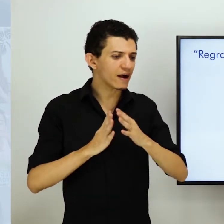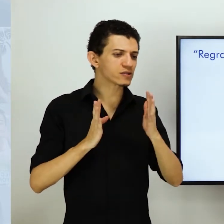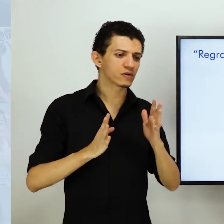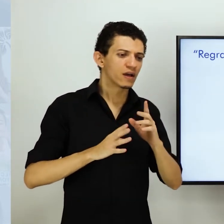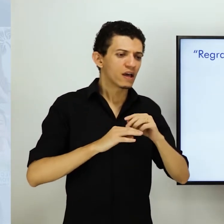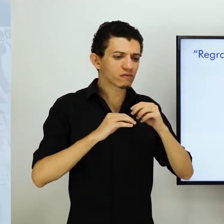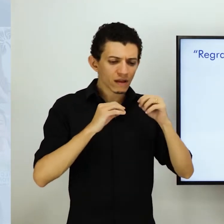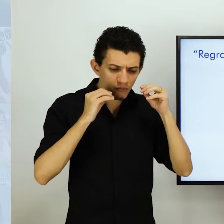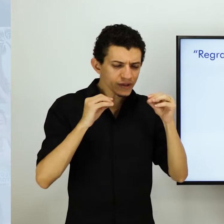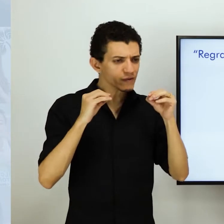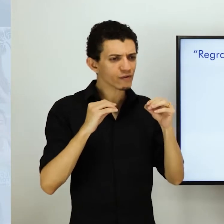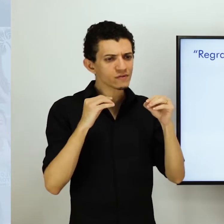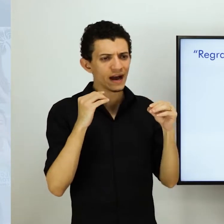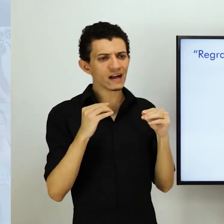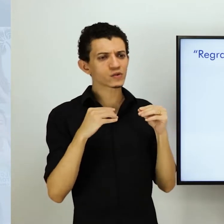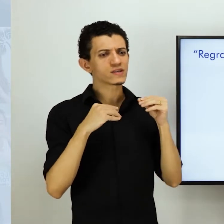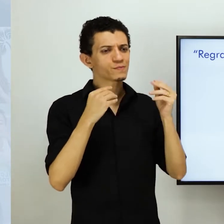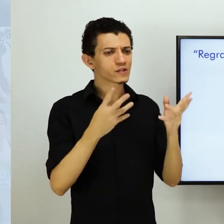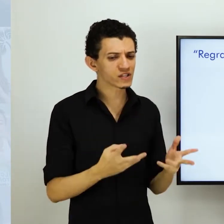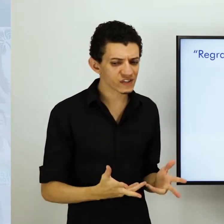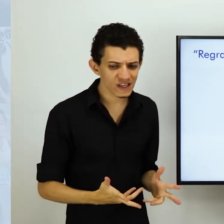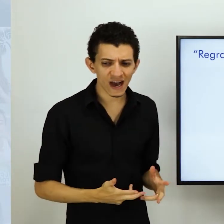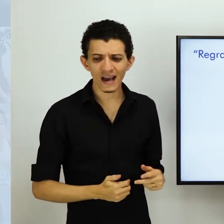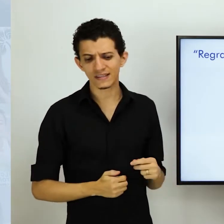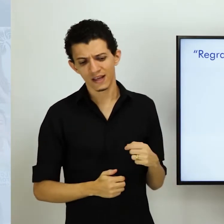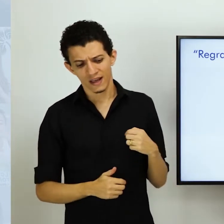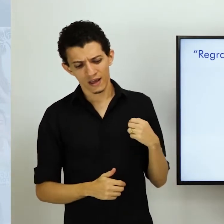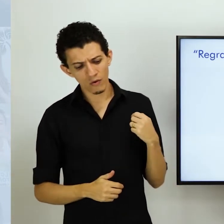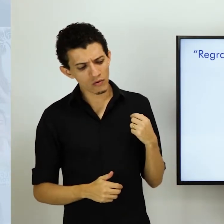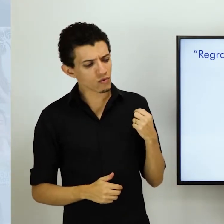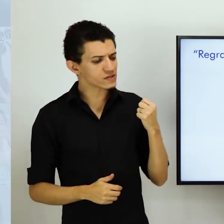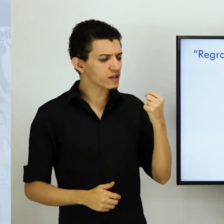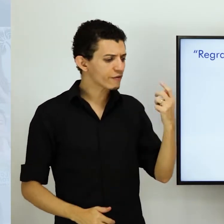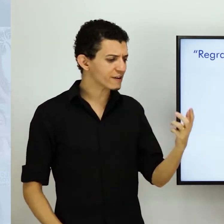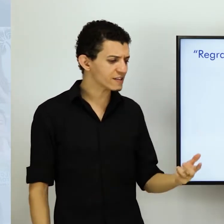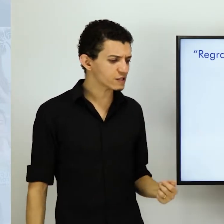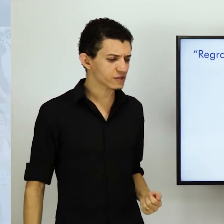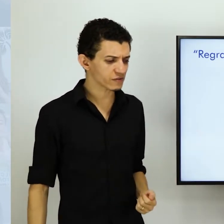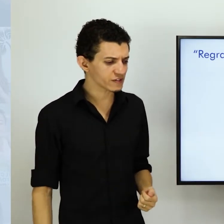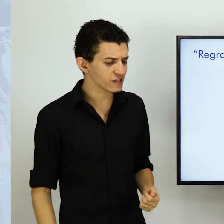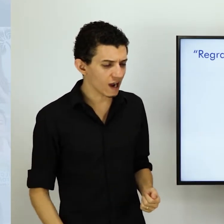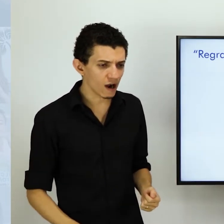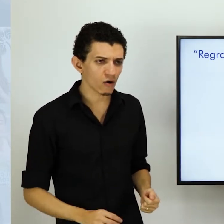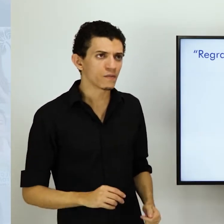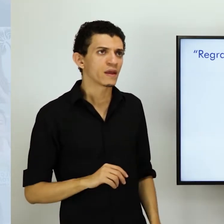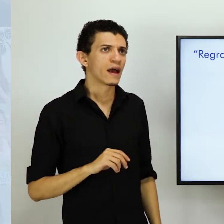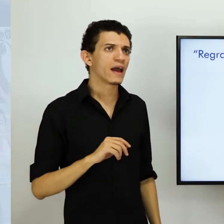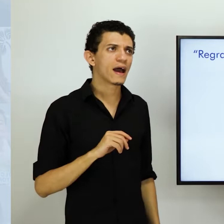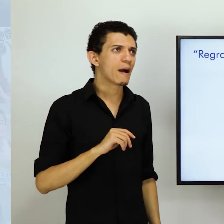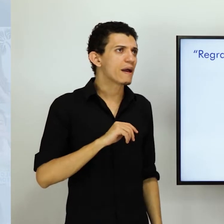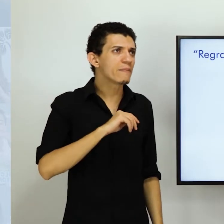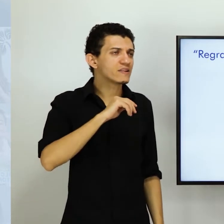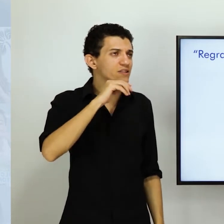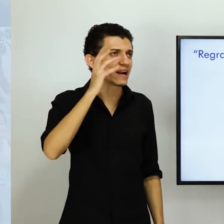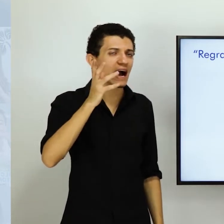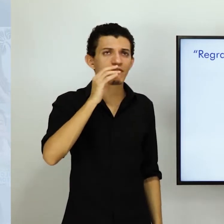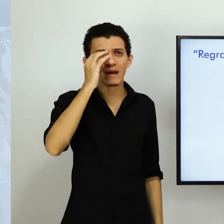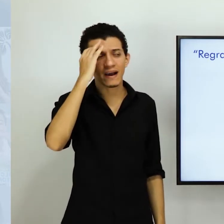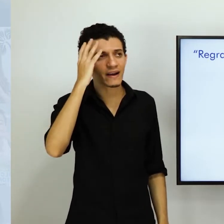Matos, eu tenho muita dificuldade com as expressões faciais, eu não consigo fazer expressão facial, a minha mente trava, a minha cara